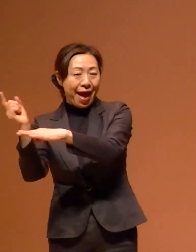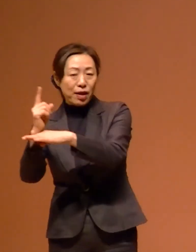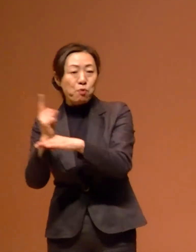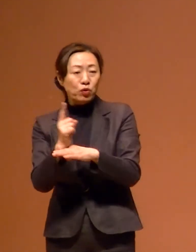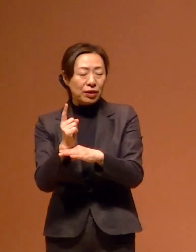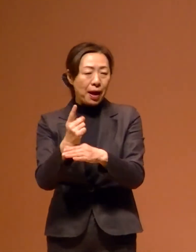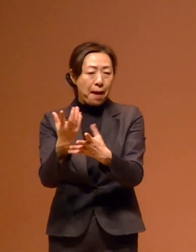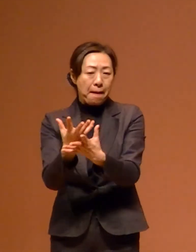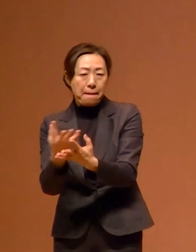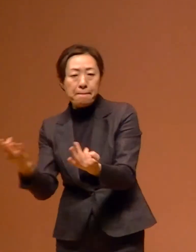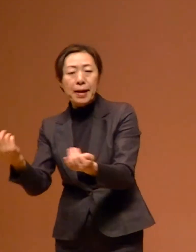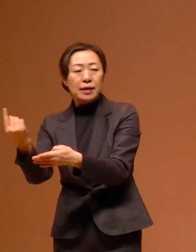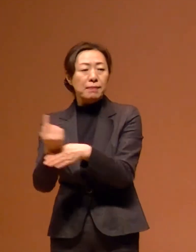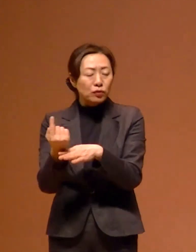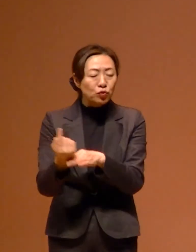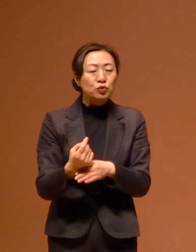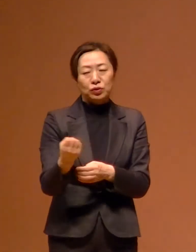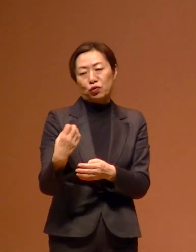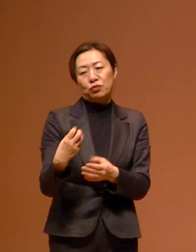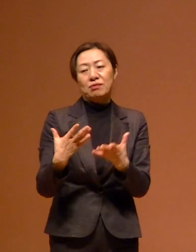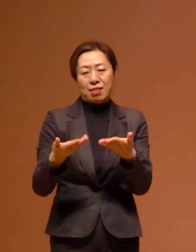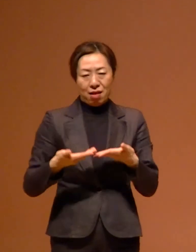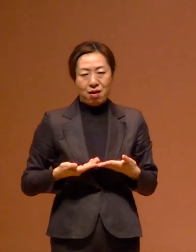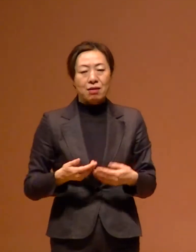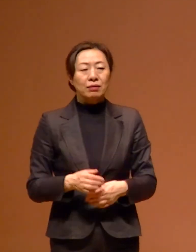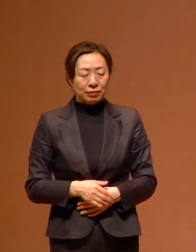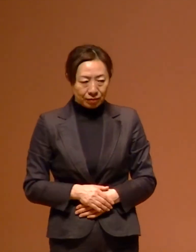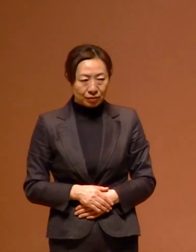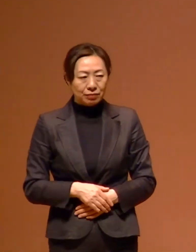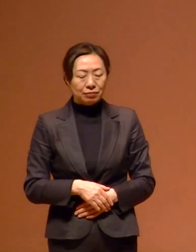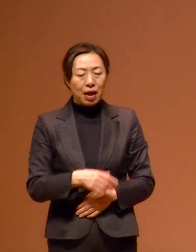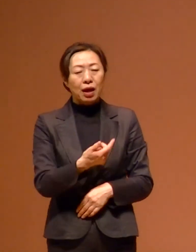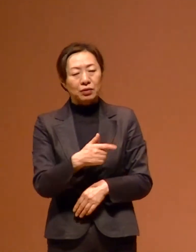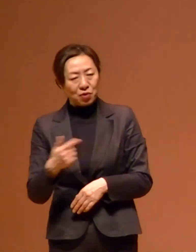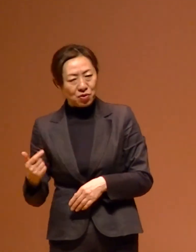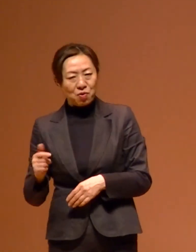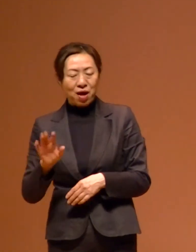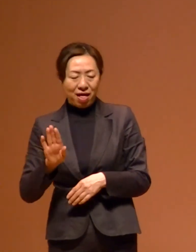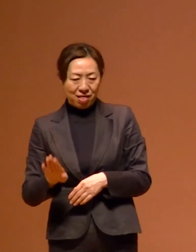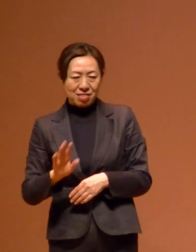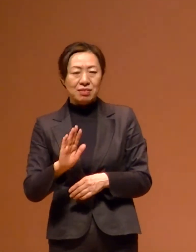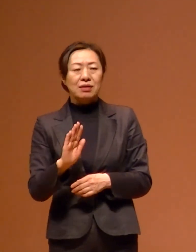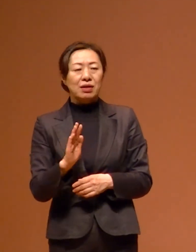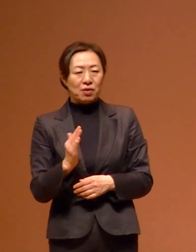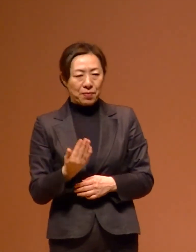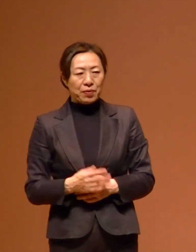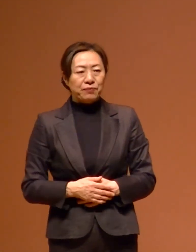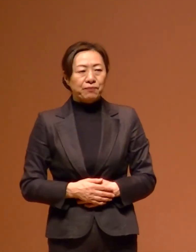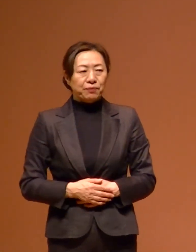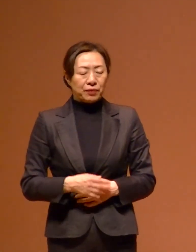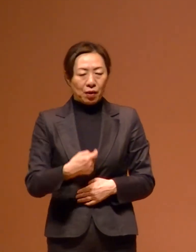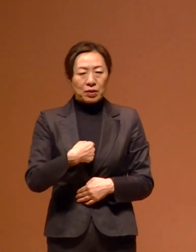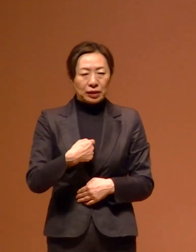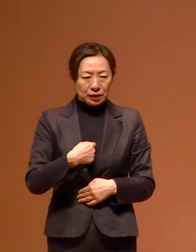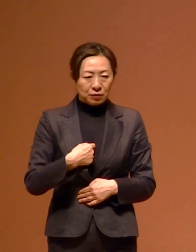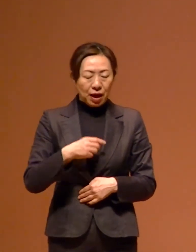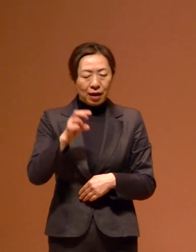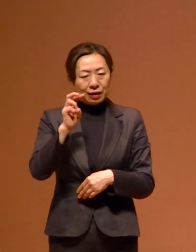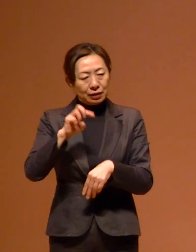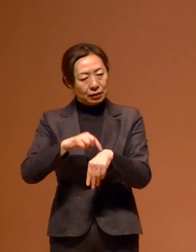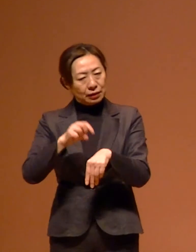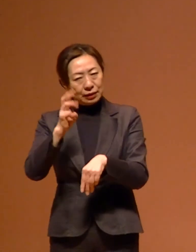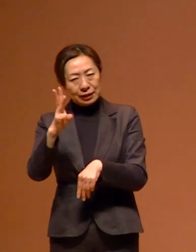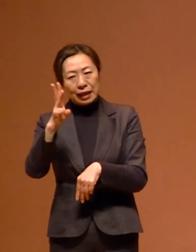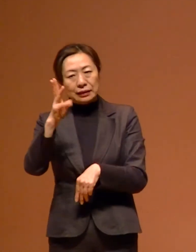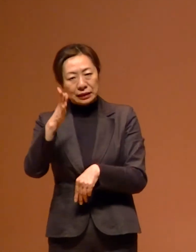くれました。それでまあいろいろあったんですけど、あの私は3時半か